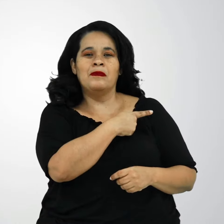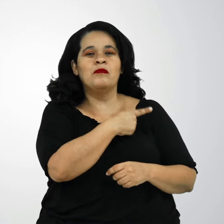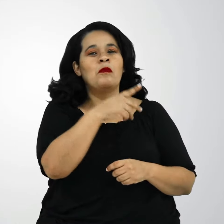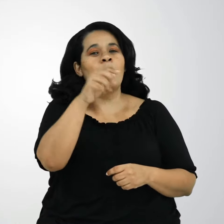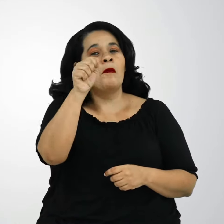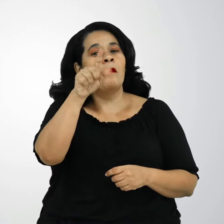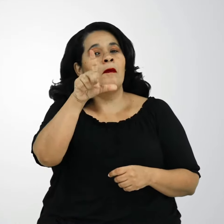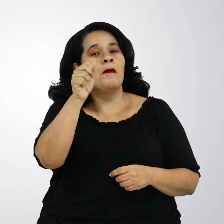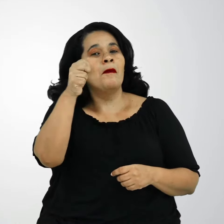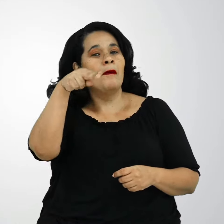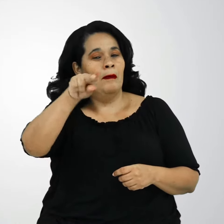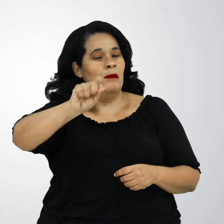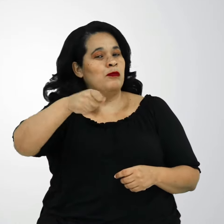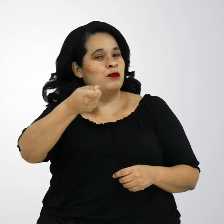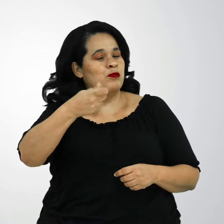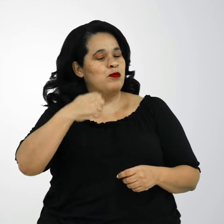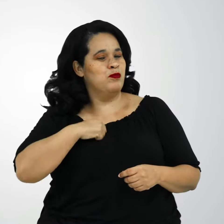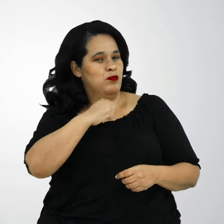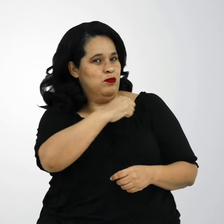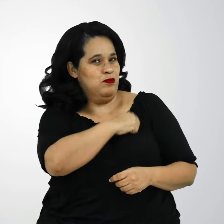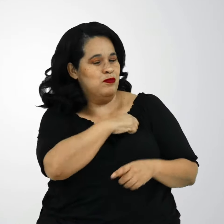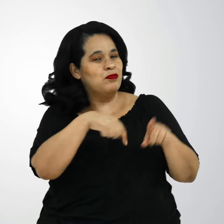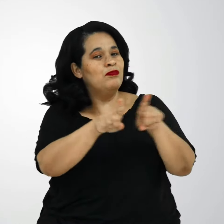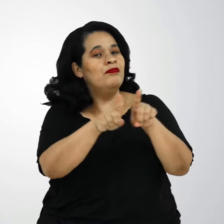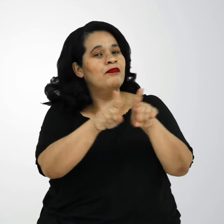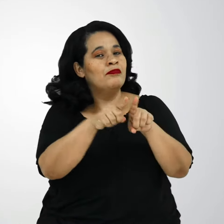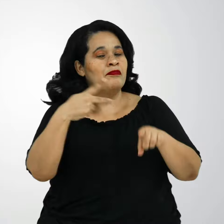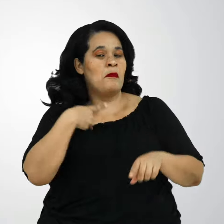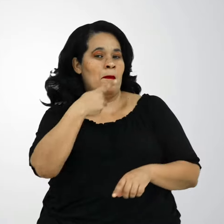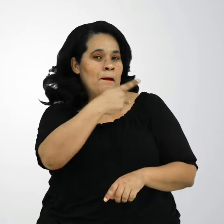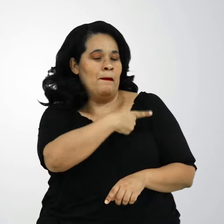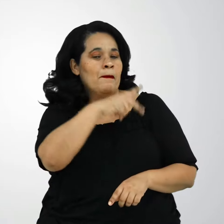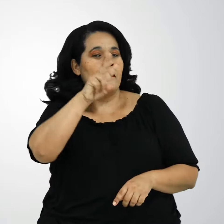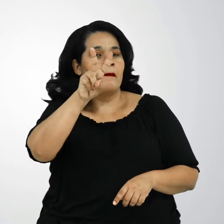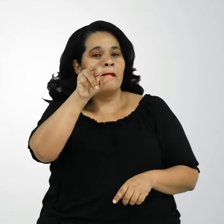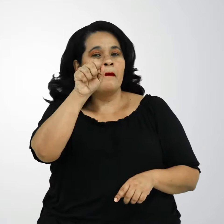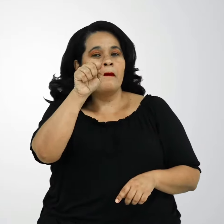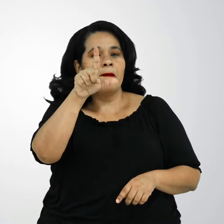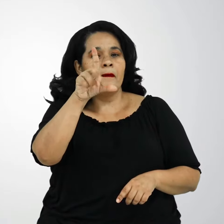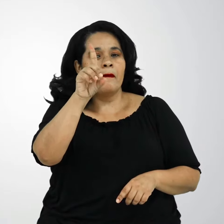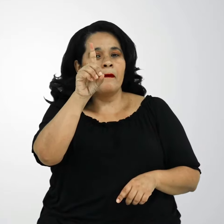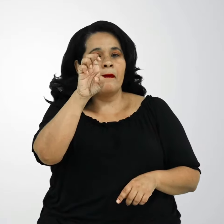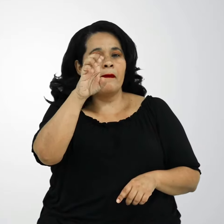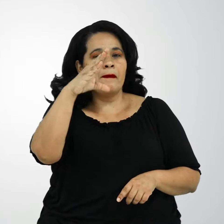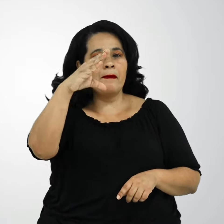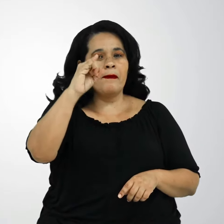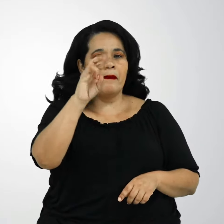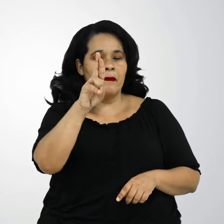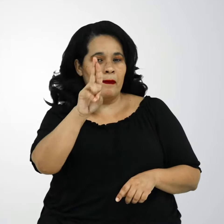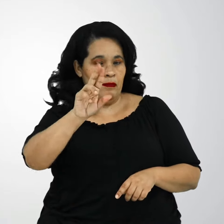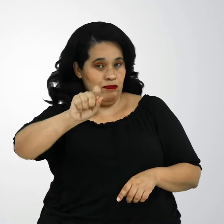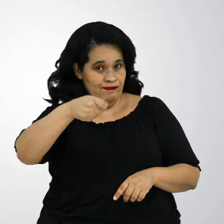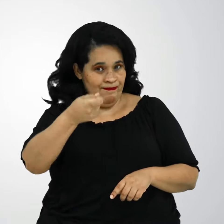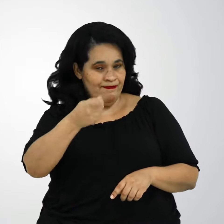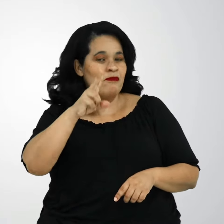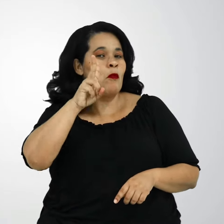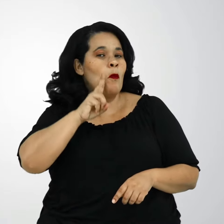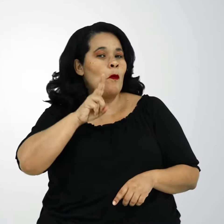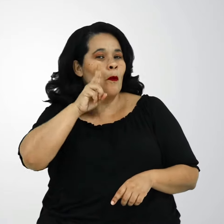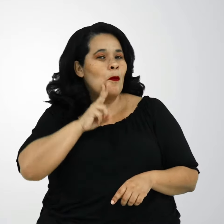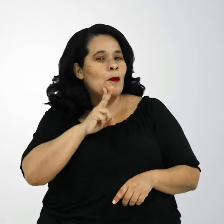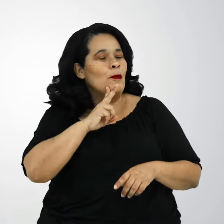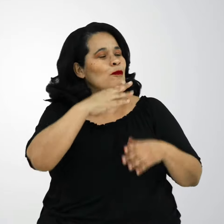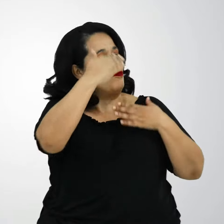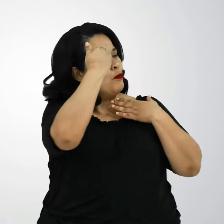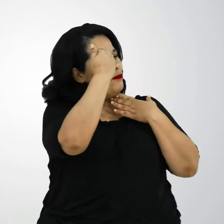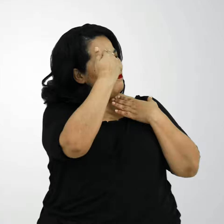os pastores Alain e Valdecir. Sejam muito bem-vindos novamente ao programa Texto e Contexto. É